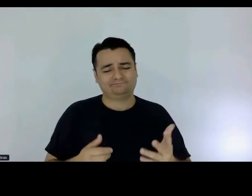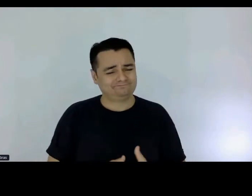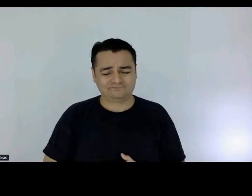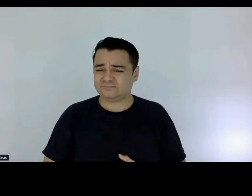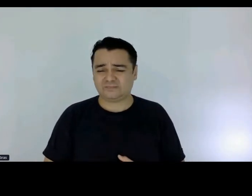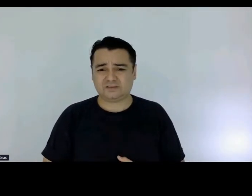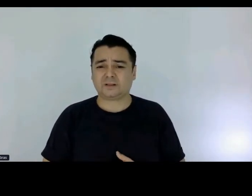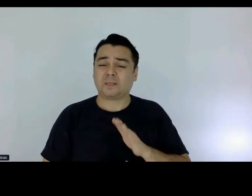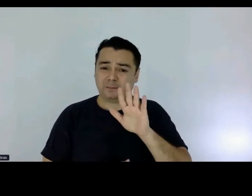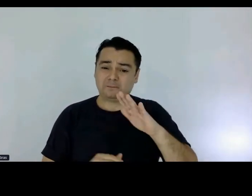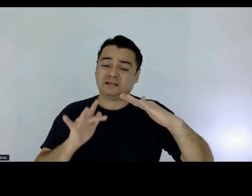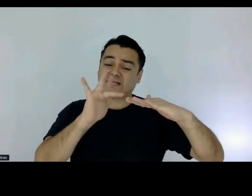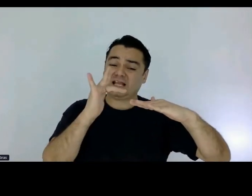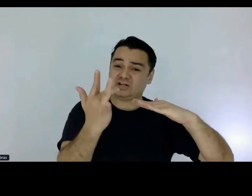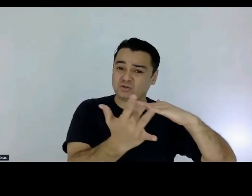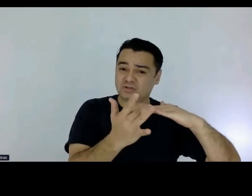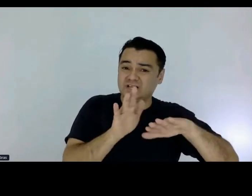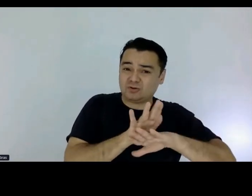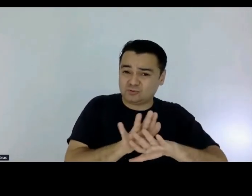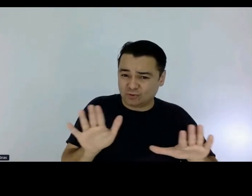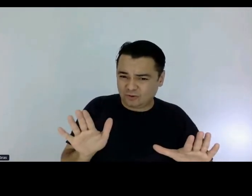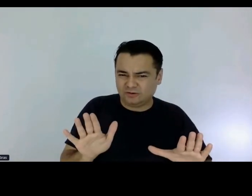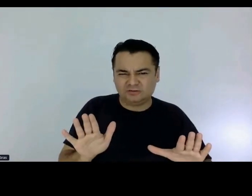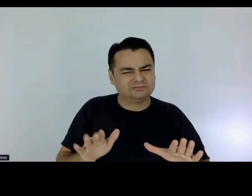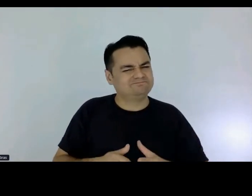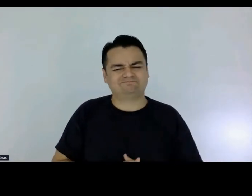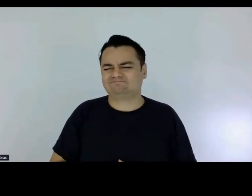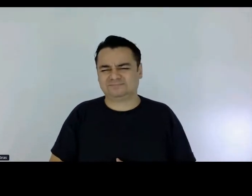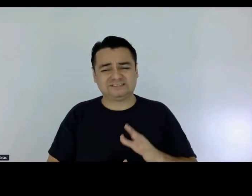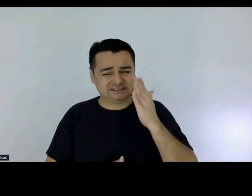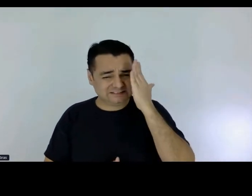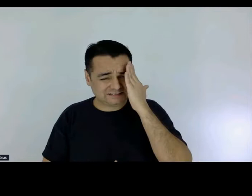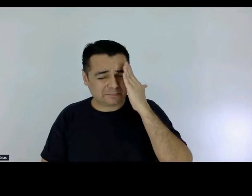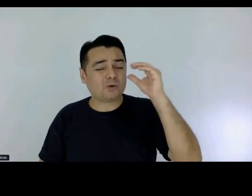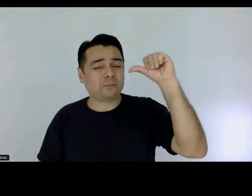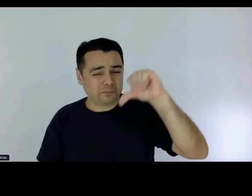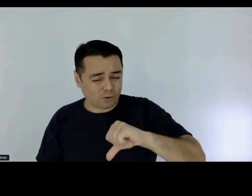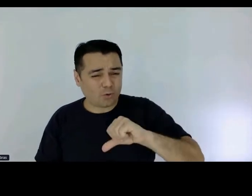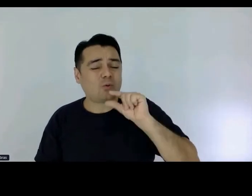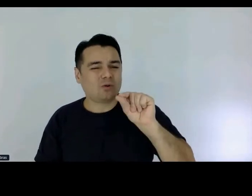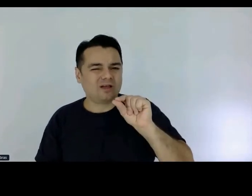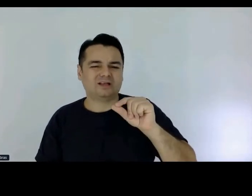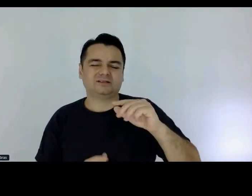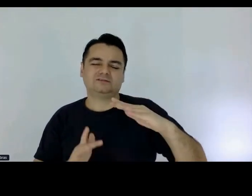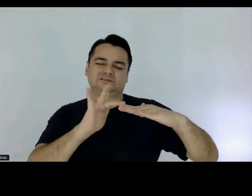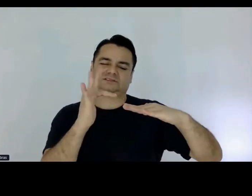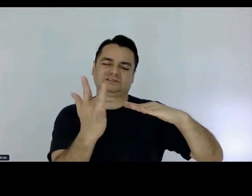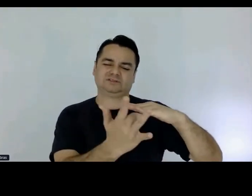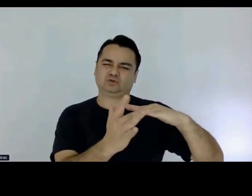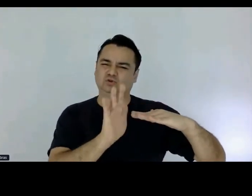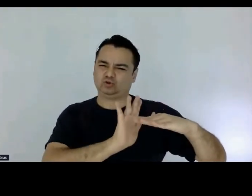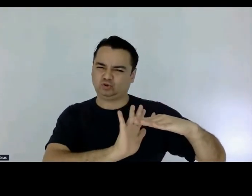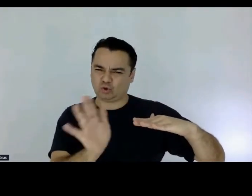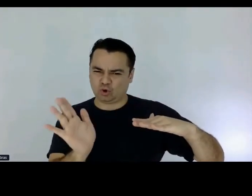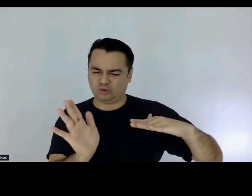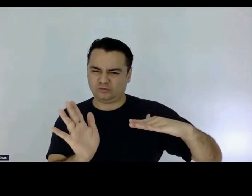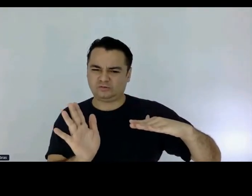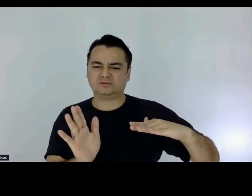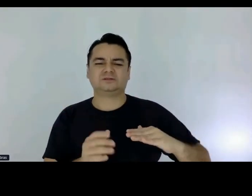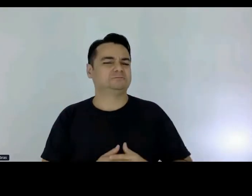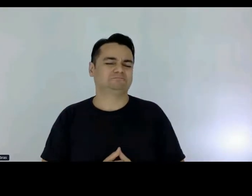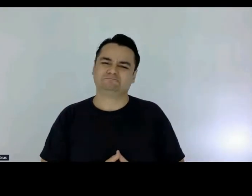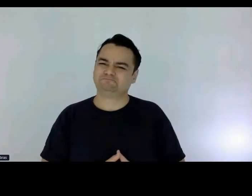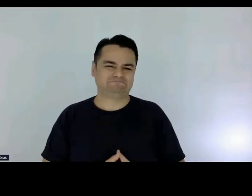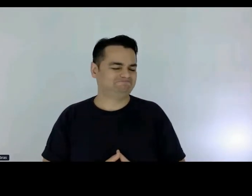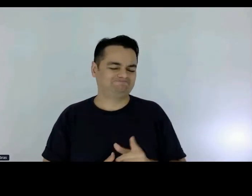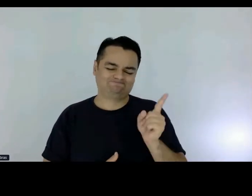nas redes sociais. Só que sabe o que é pior? Esse preconceito ele não está circunscrito e não estava apenas a